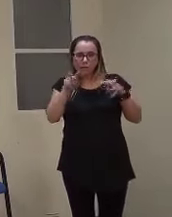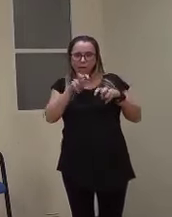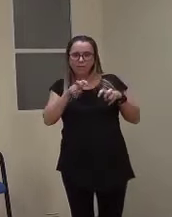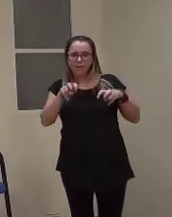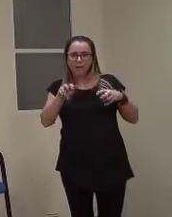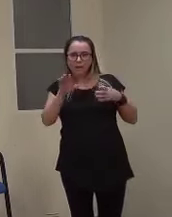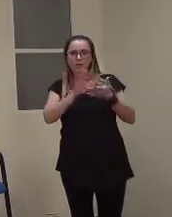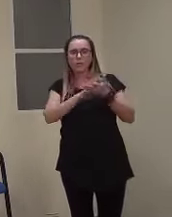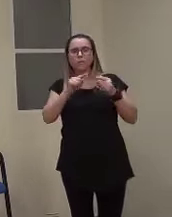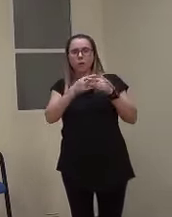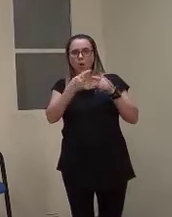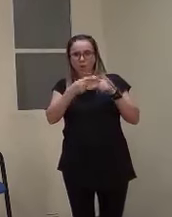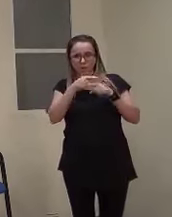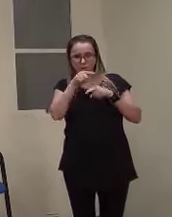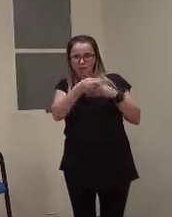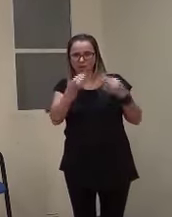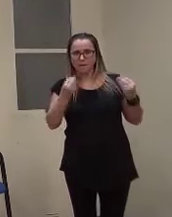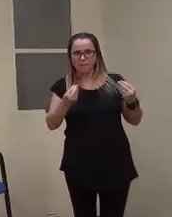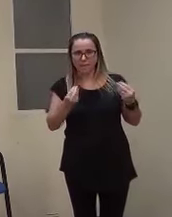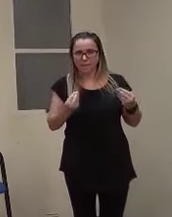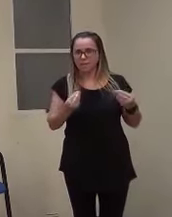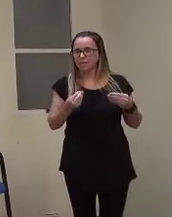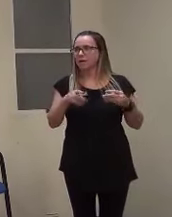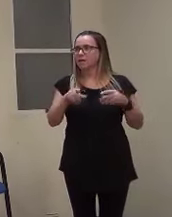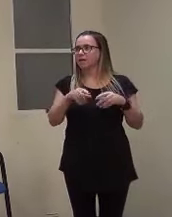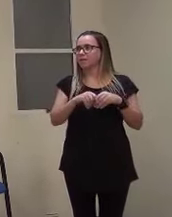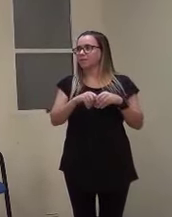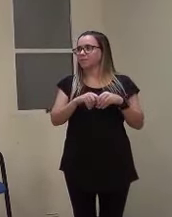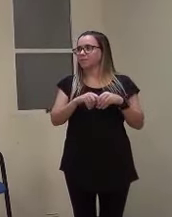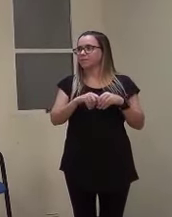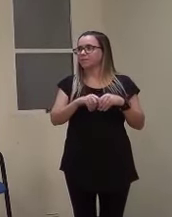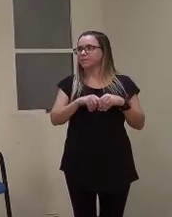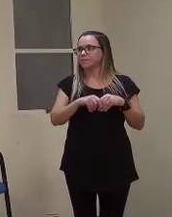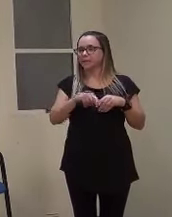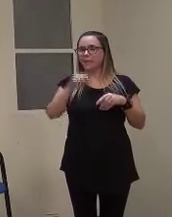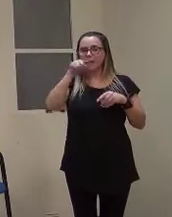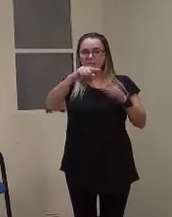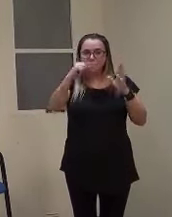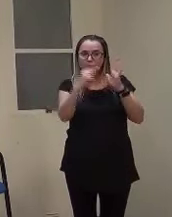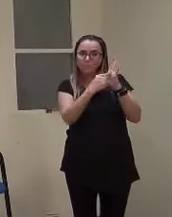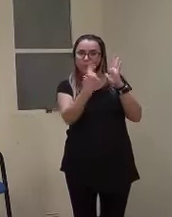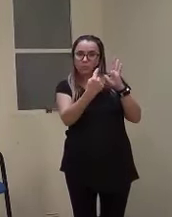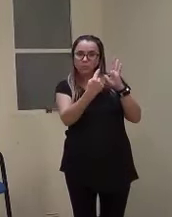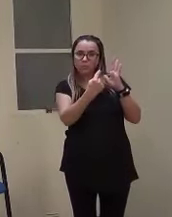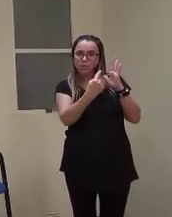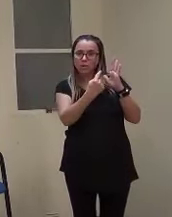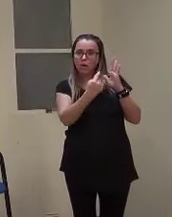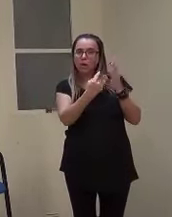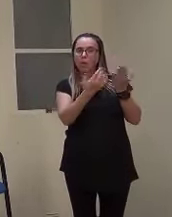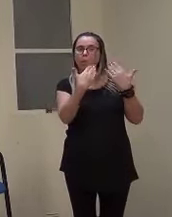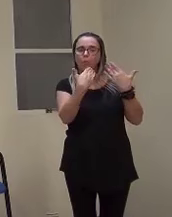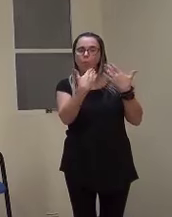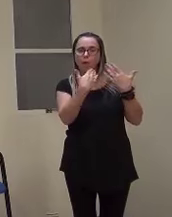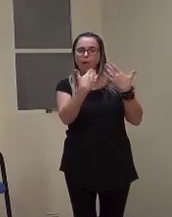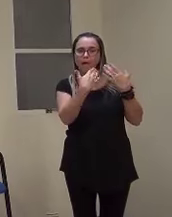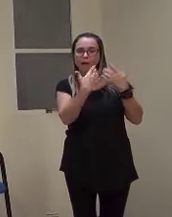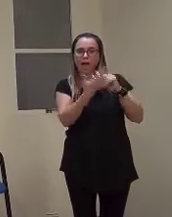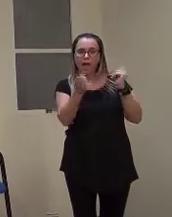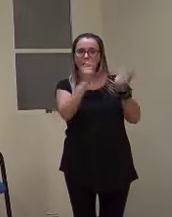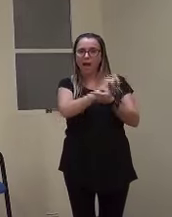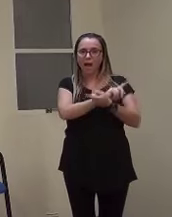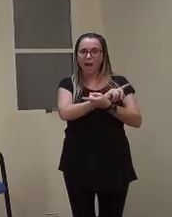micropolítica que es como esa excepción puede ser una excepción